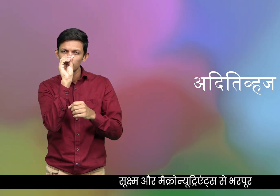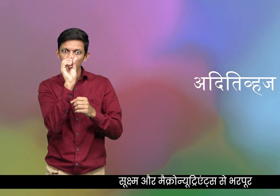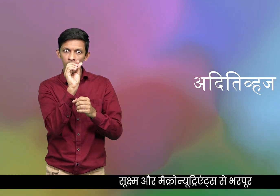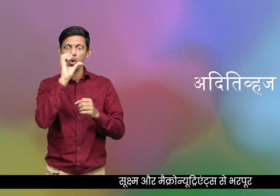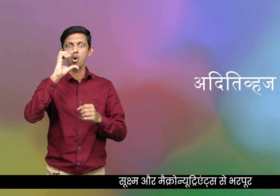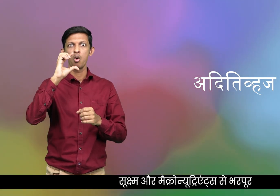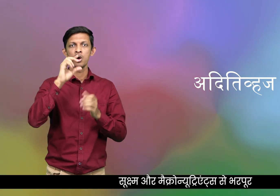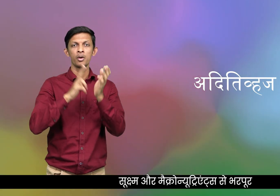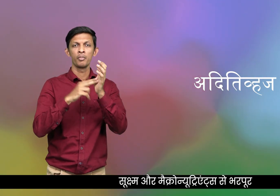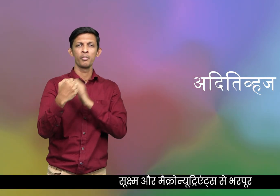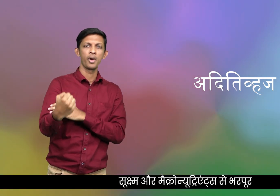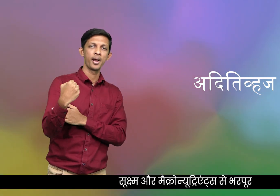न्यूट्रिएंट्स से भरपूर।